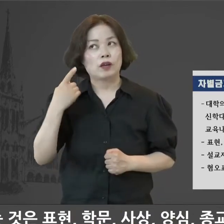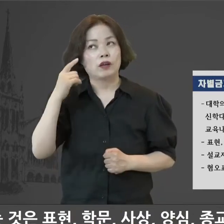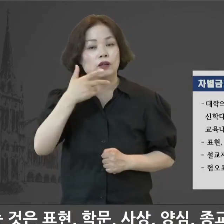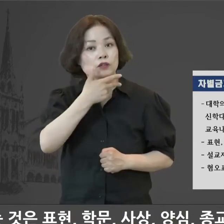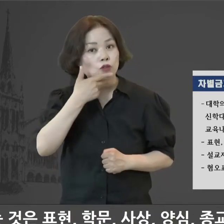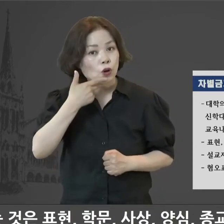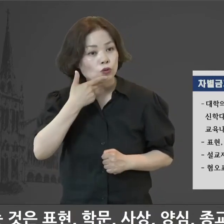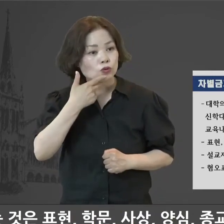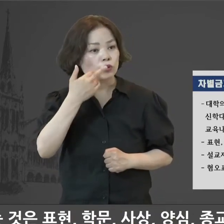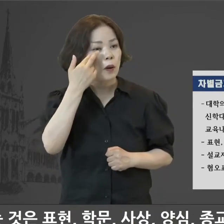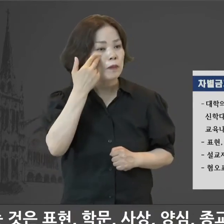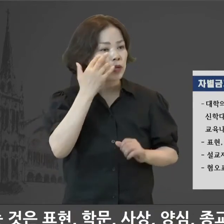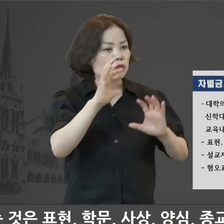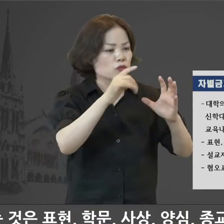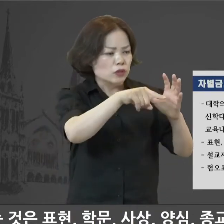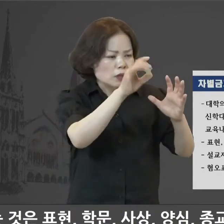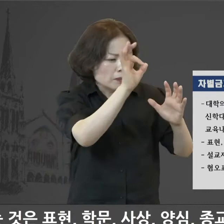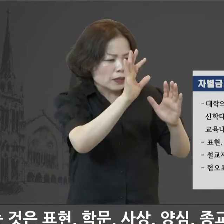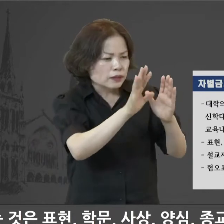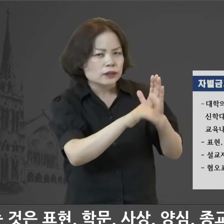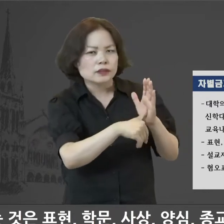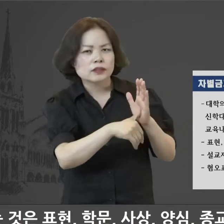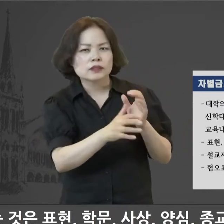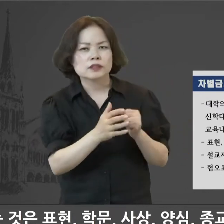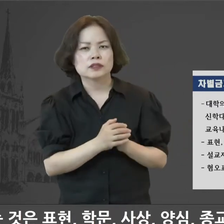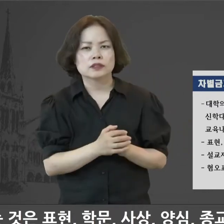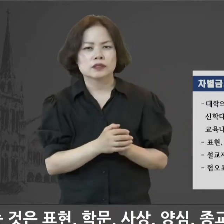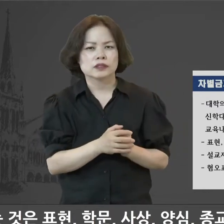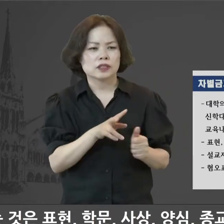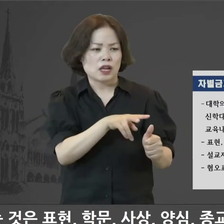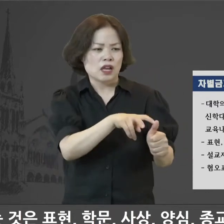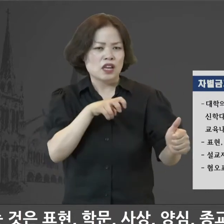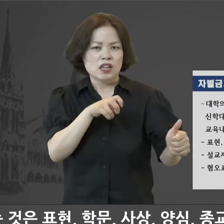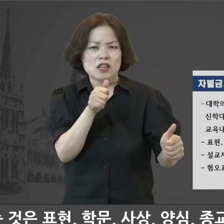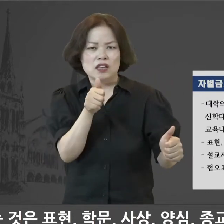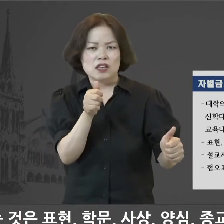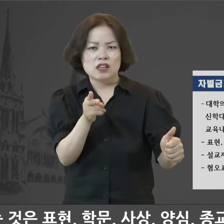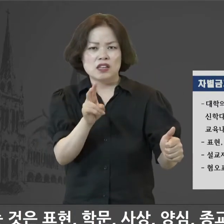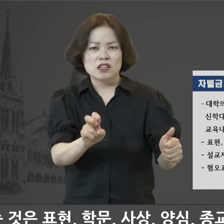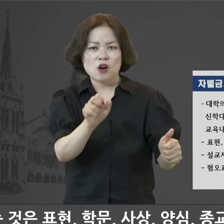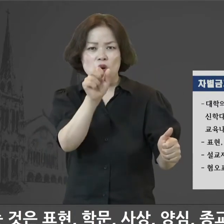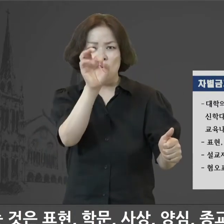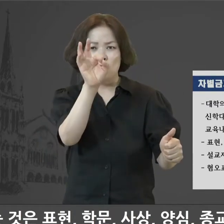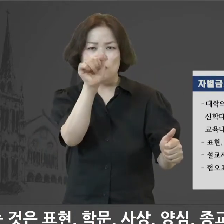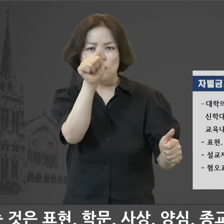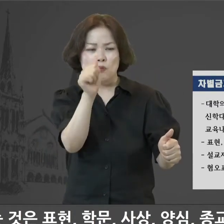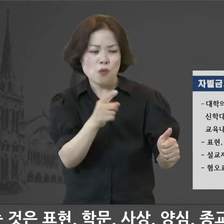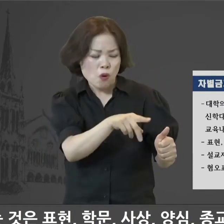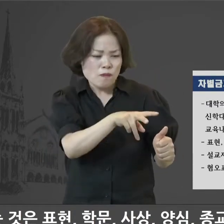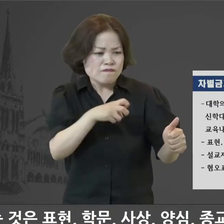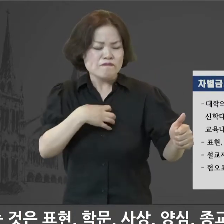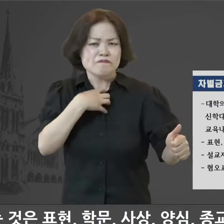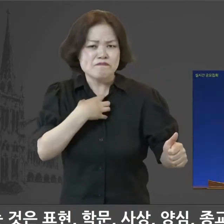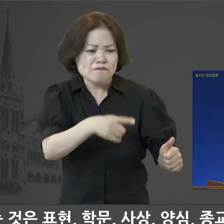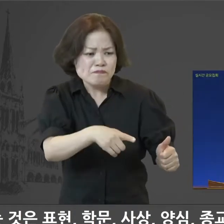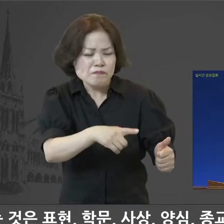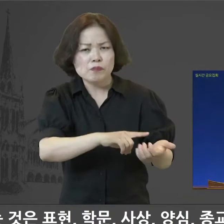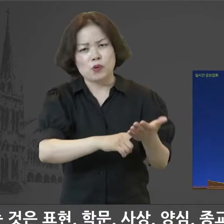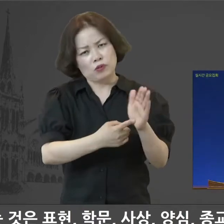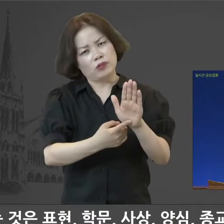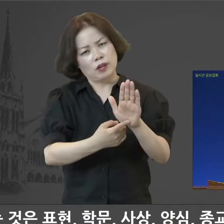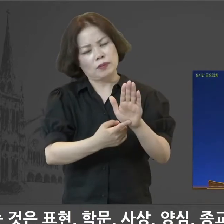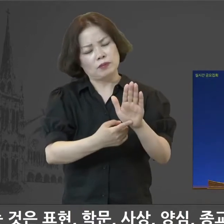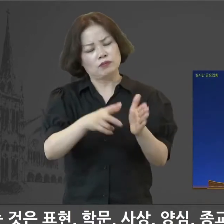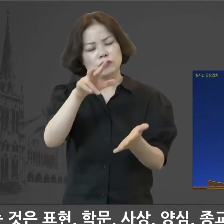영국이나 미국의 판례들을 분석할 때 혐오 표현을 법으로 규제하려고 들면 부작용이 훨씬 많이 생깁니다.